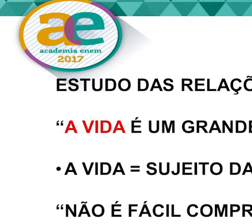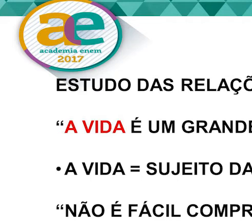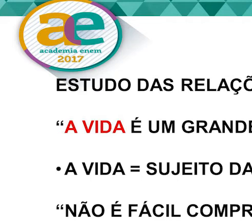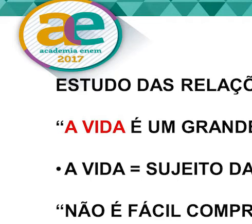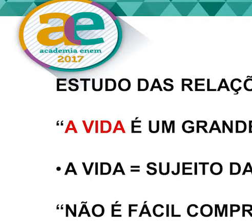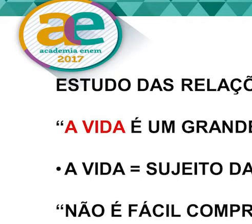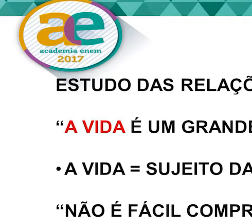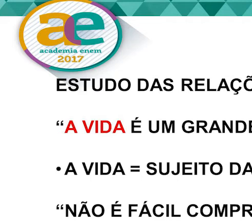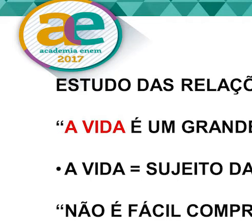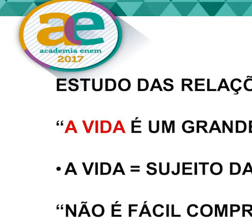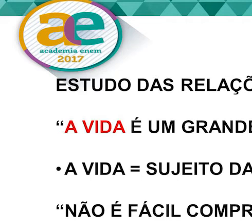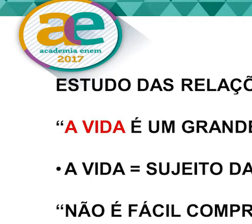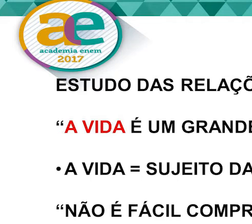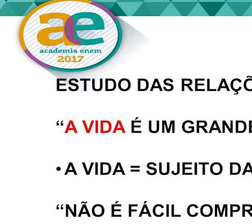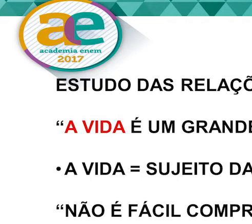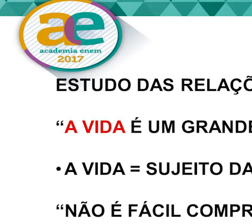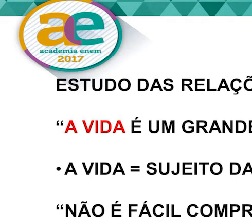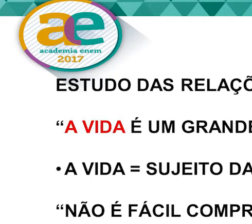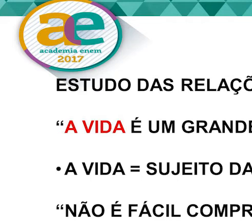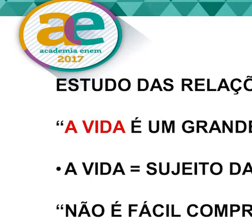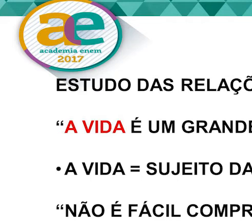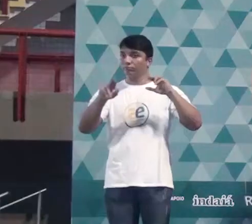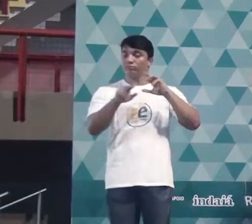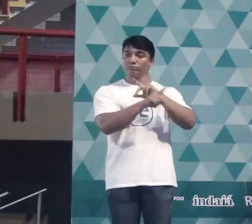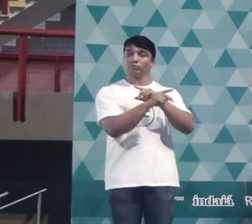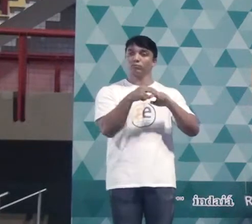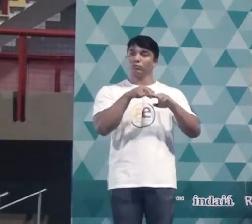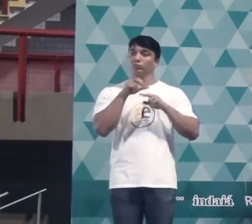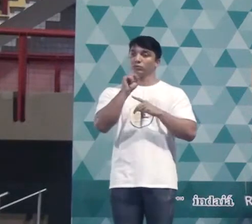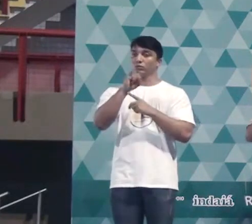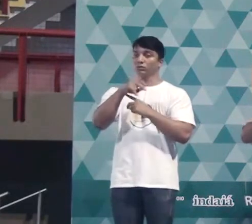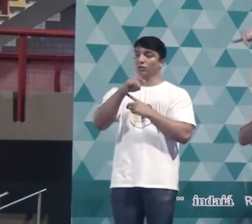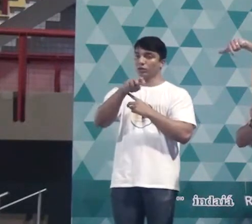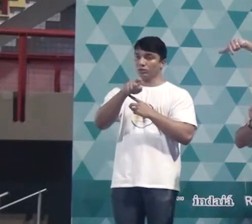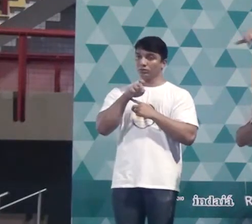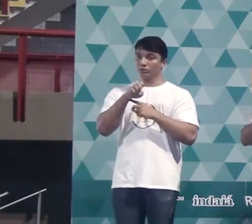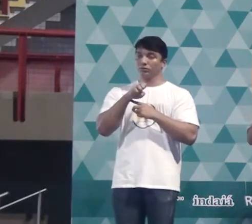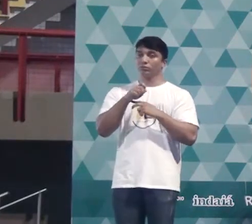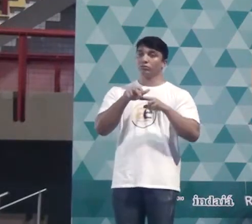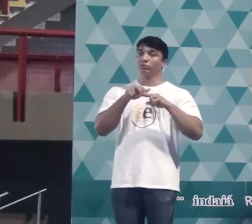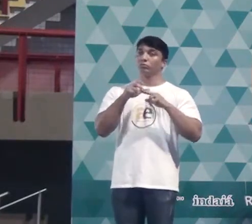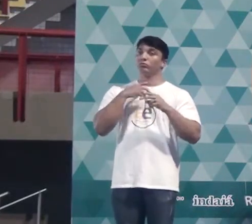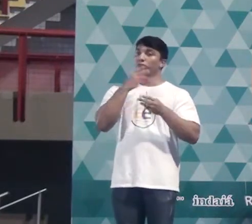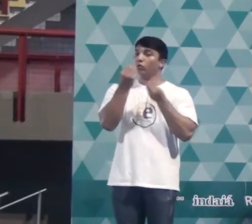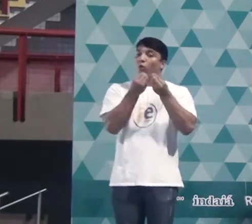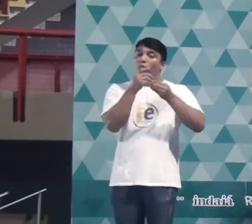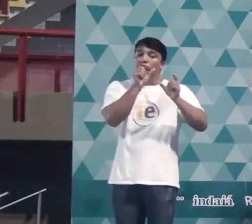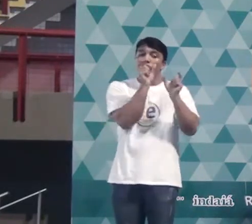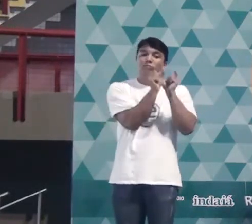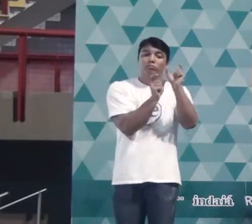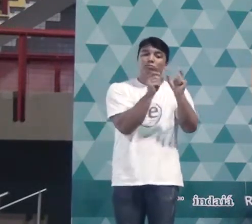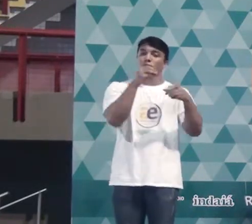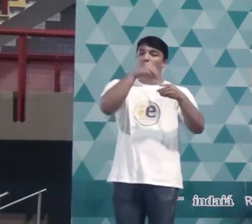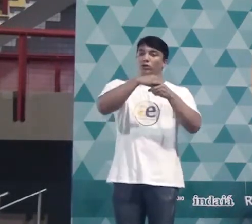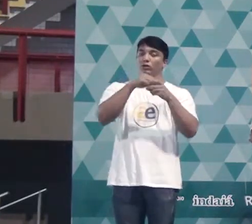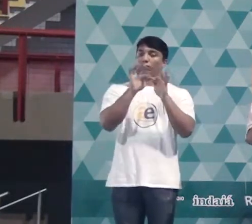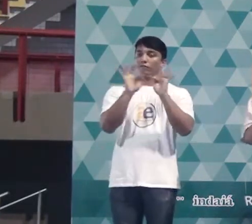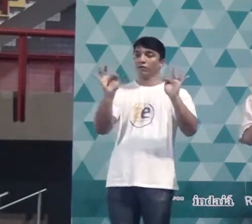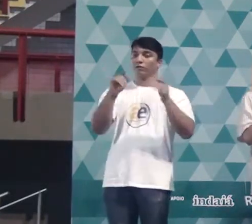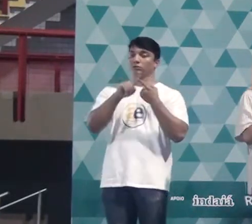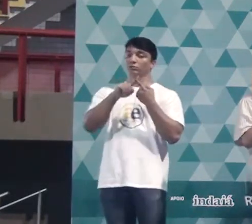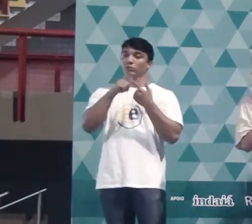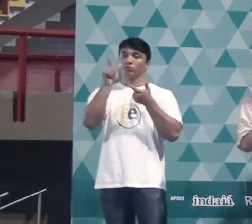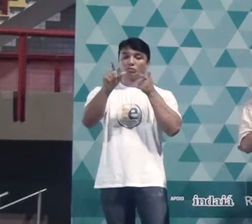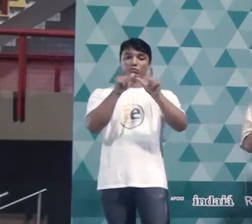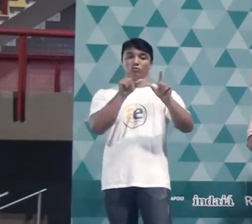funciona de formas diferentes em frases diferentes. Isso é sintaxe. É perceber como o termo se comporta na frase. Temos aqui